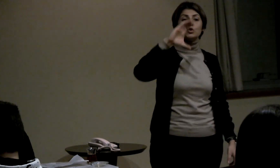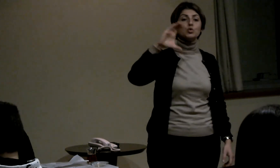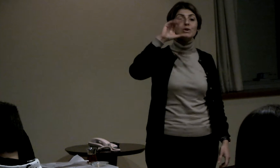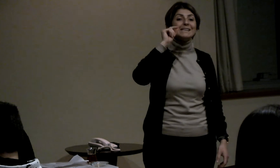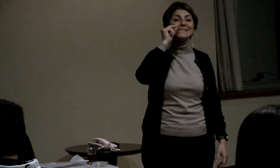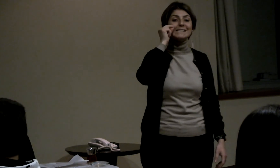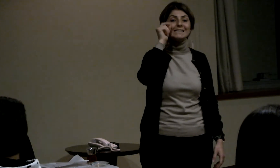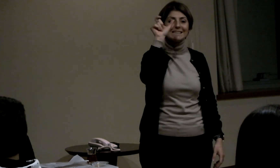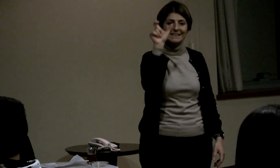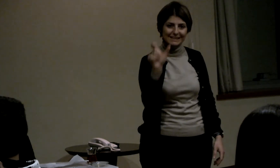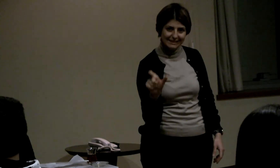Turist.